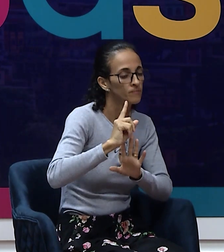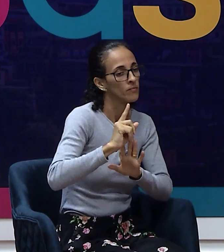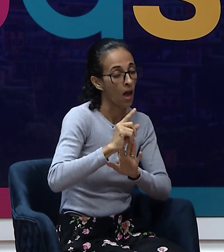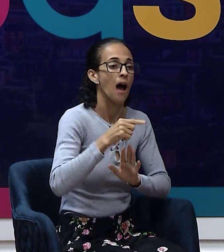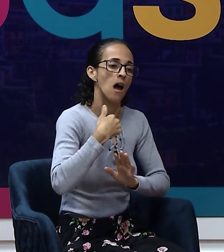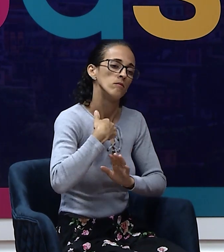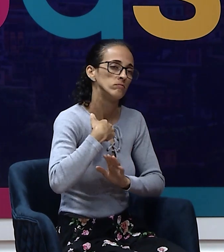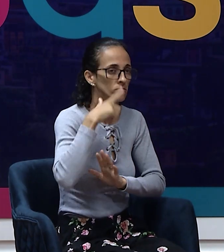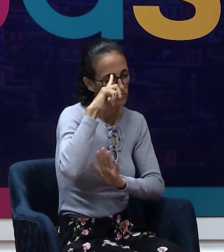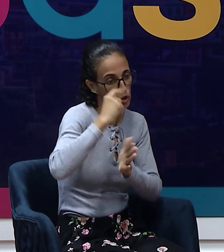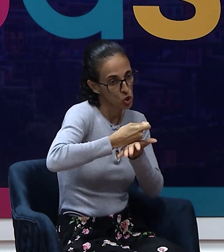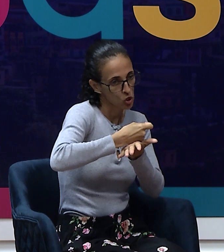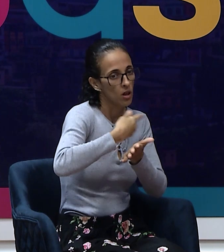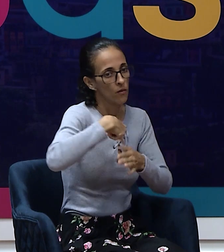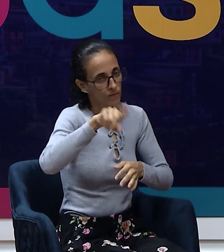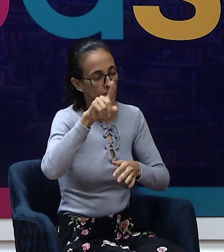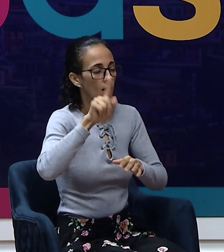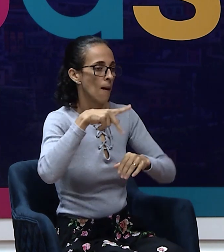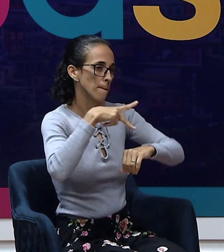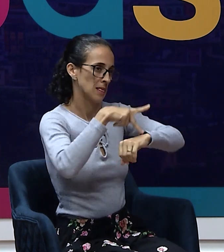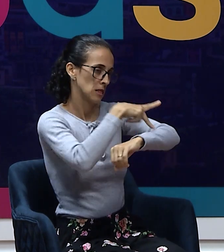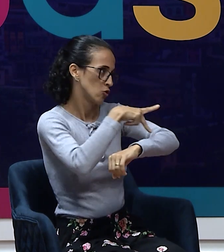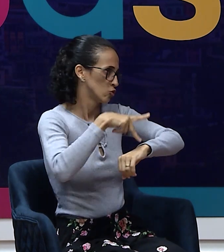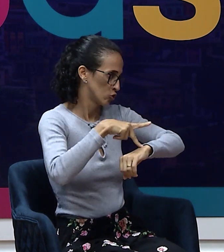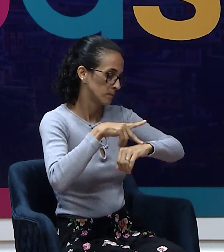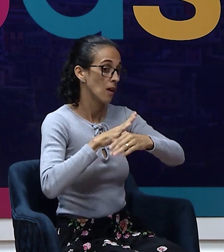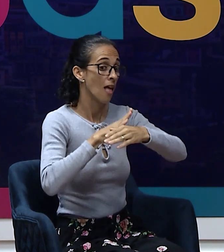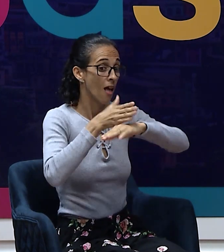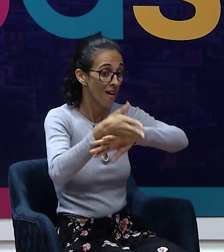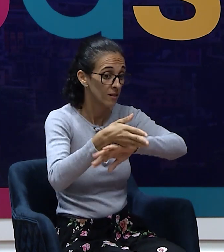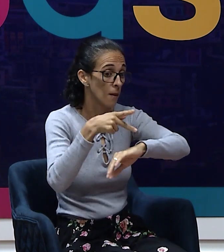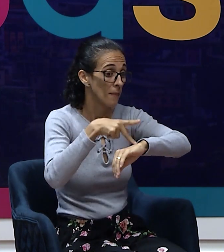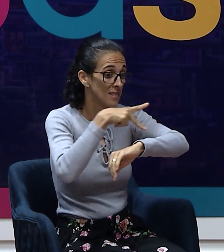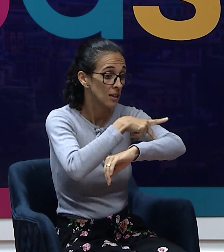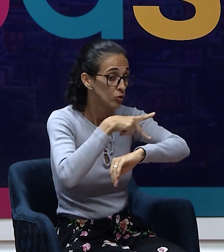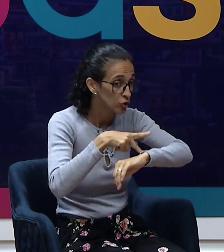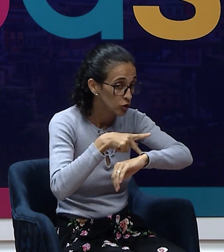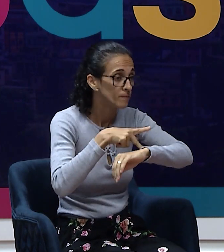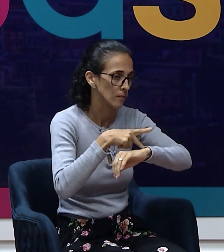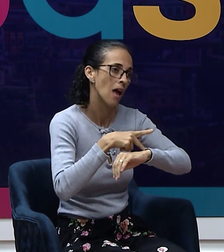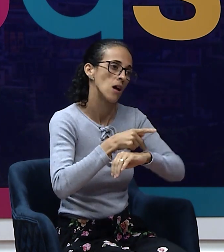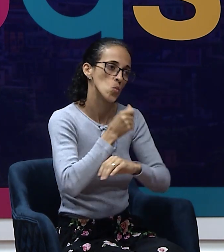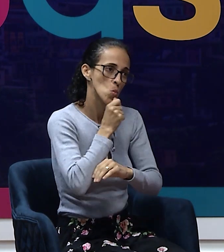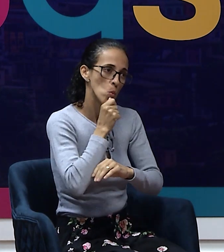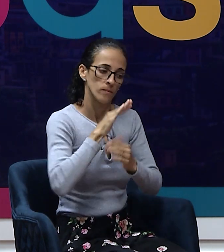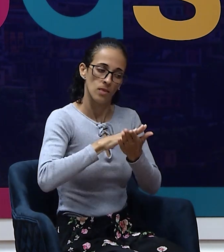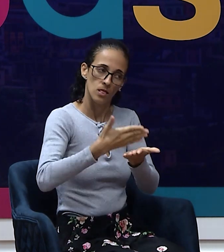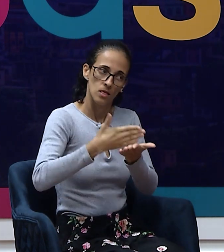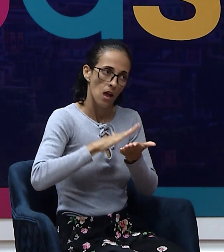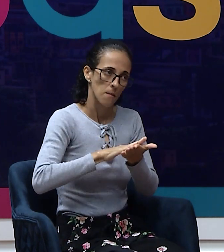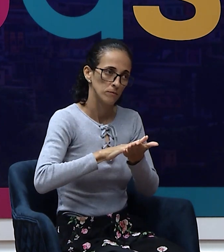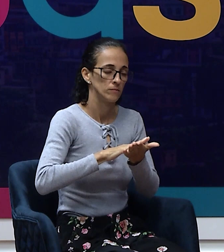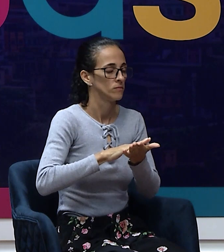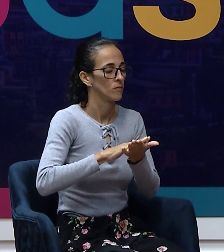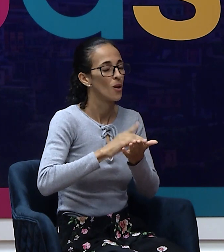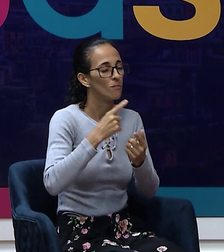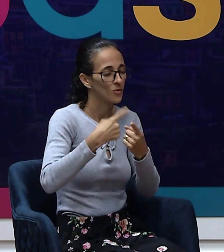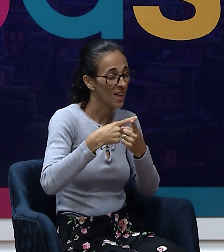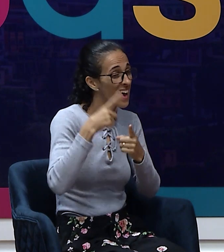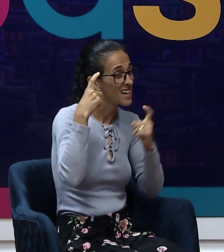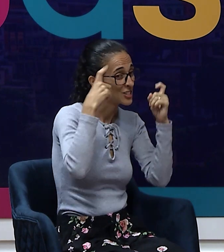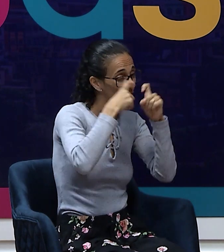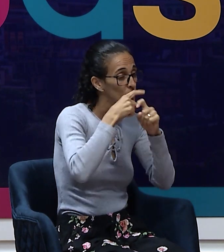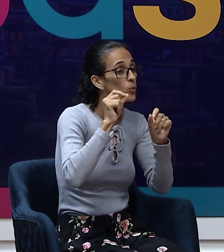gente ficava pensando assim, não vou estudar não, mas tá bom, né, então hoje eu faço pedagogia, né, eu estudo, antes eu não